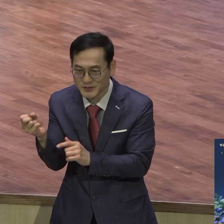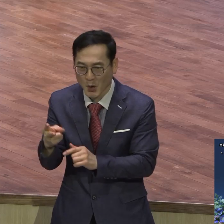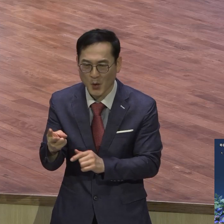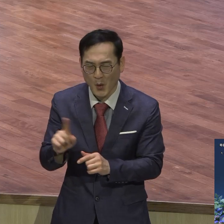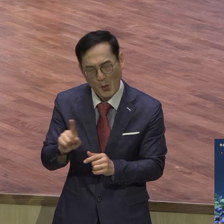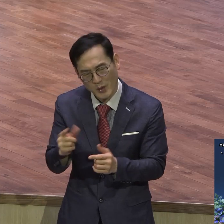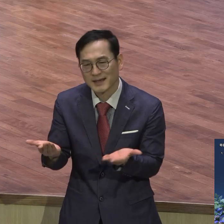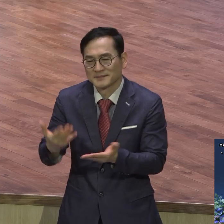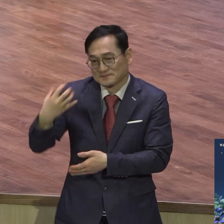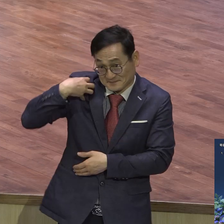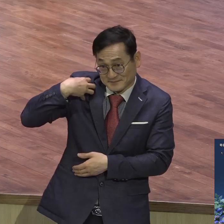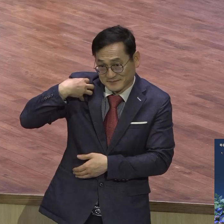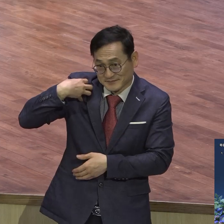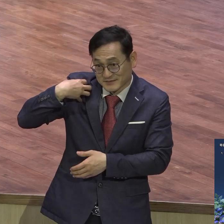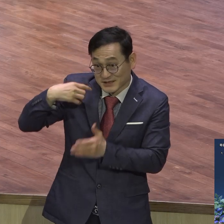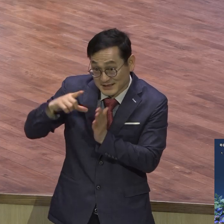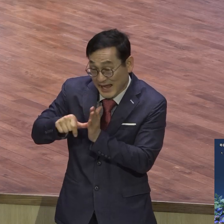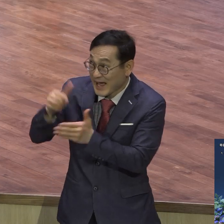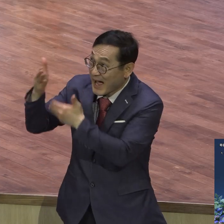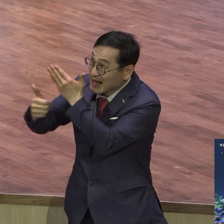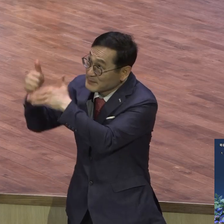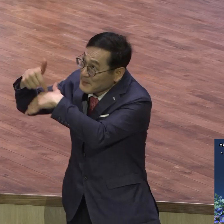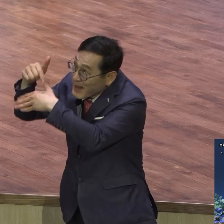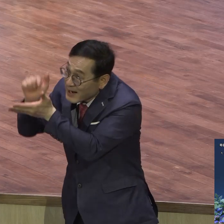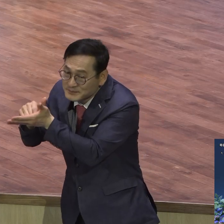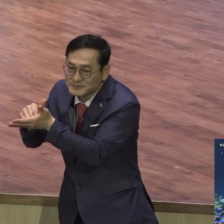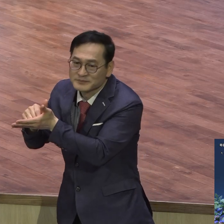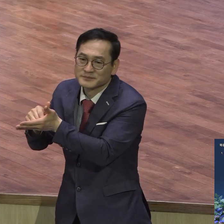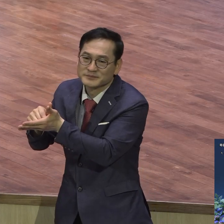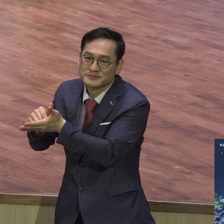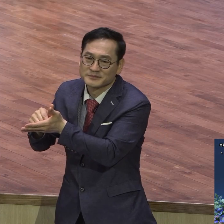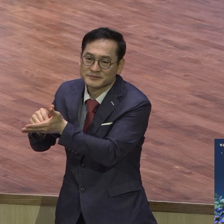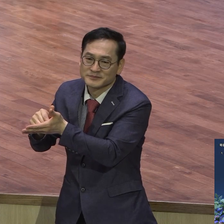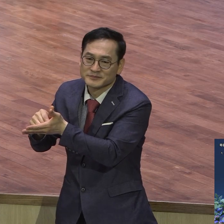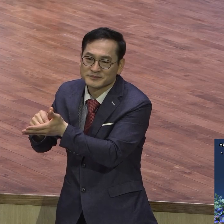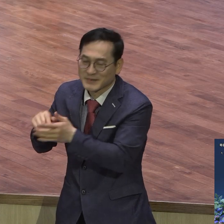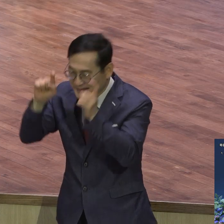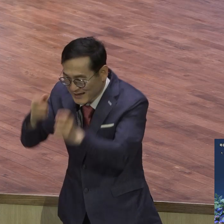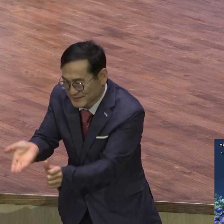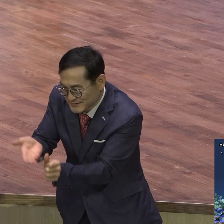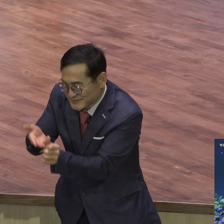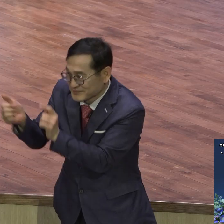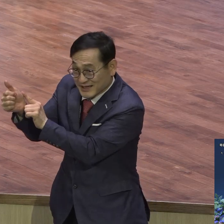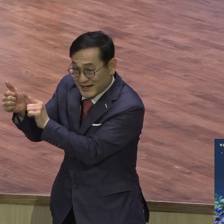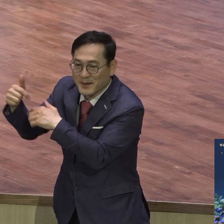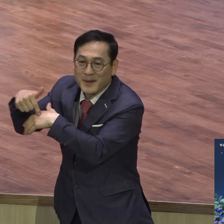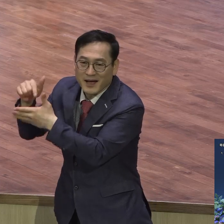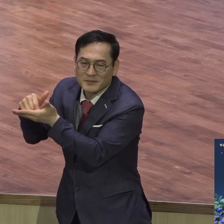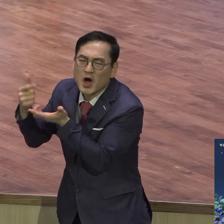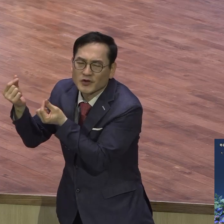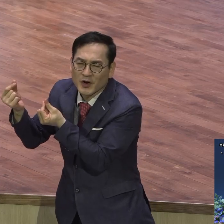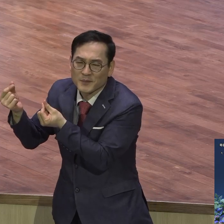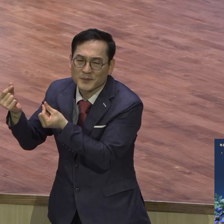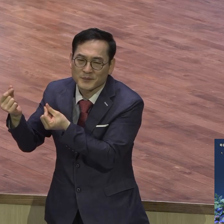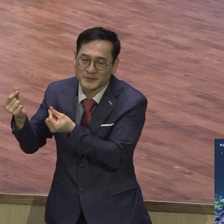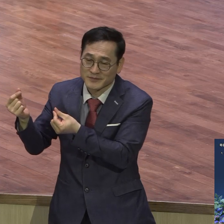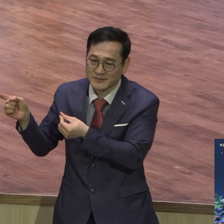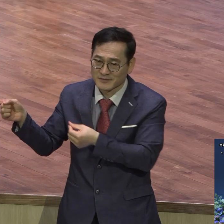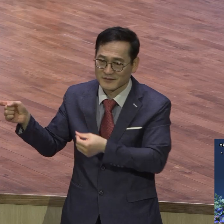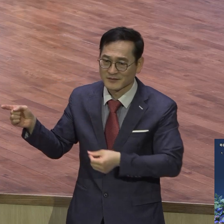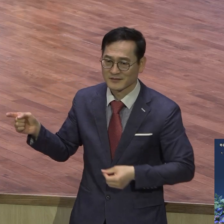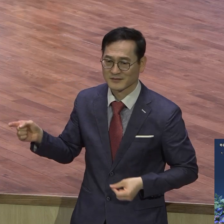하나님의 심정 목자의 심정 예수님의 심정 하신 말씀이 조금은 그래도 느껴질 거예요 그 29,